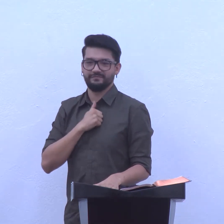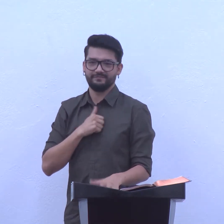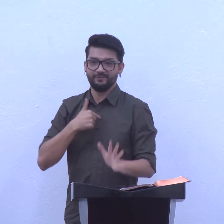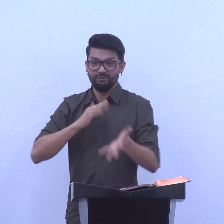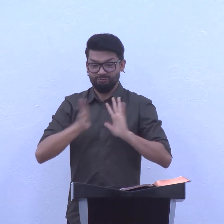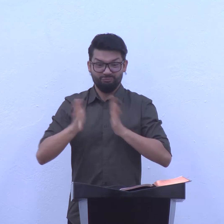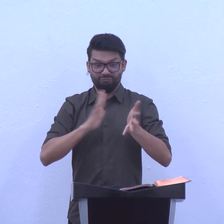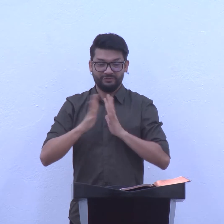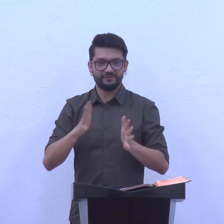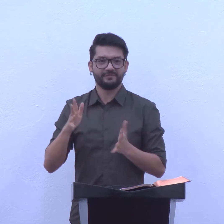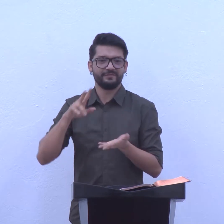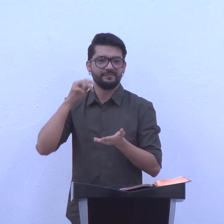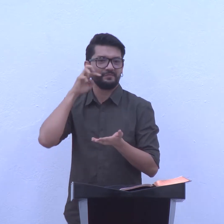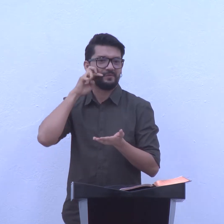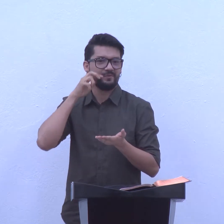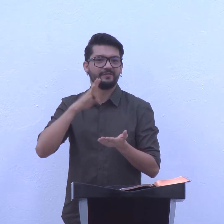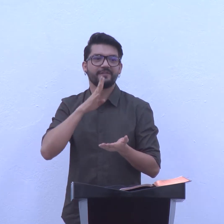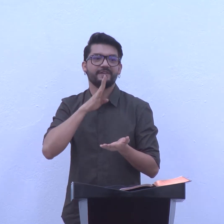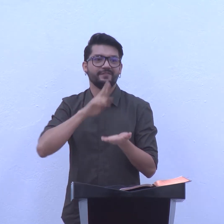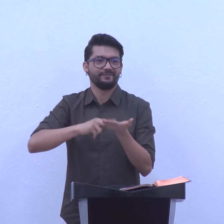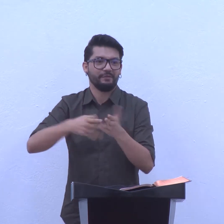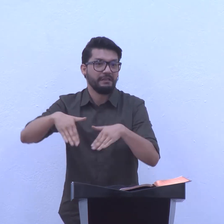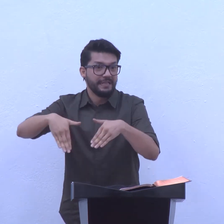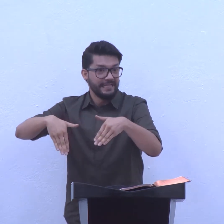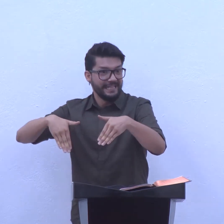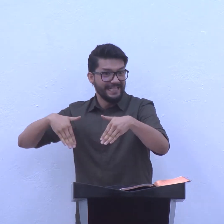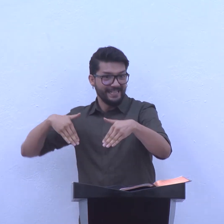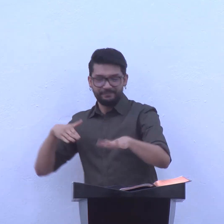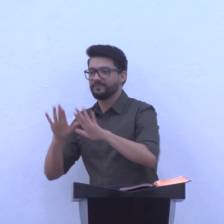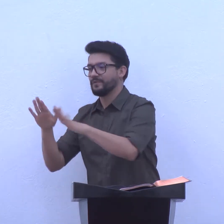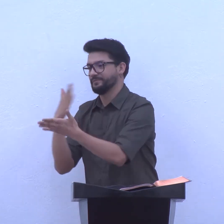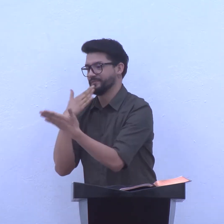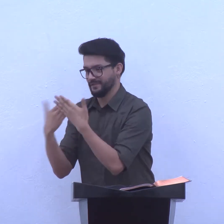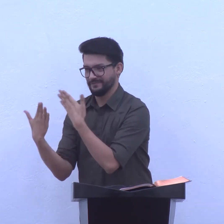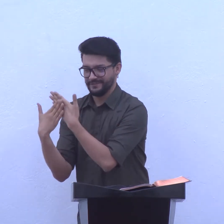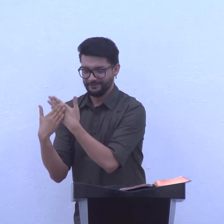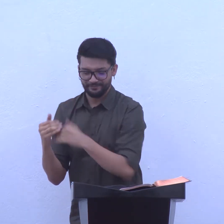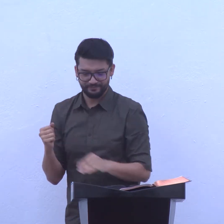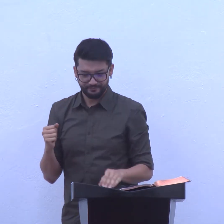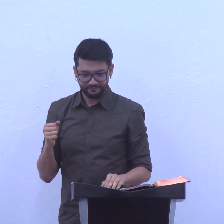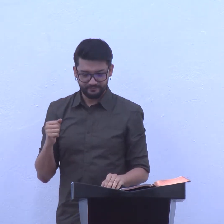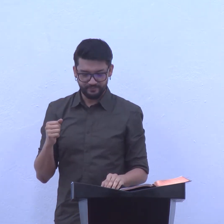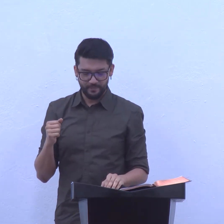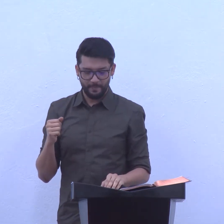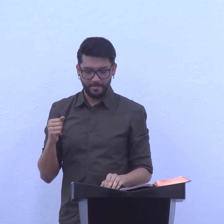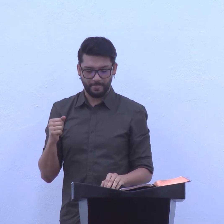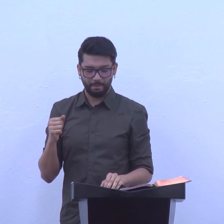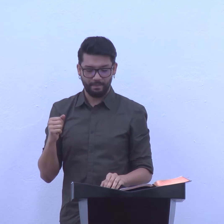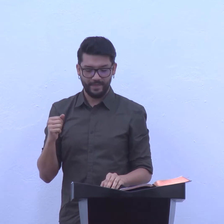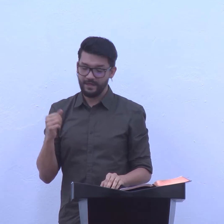Perdóname, Paola, lo siento, voy bien rápido. Y Paola con su voz se me atrasa, perdóname, gracias por avisarme.